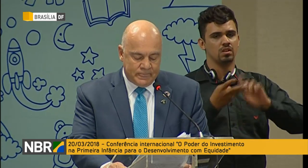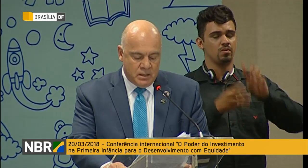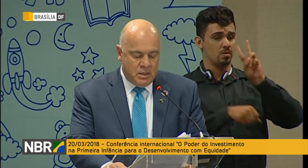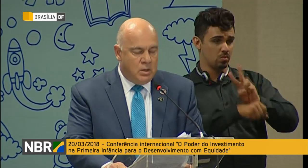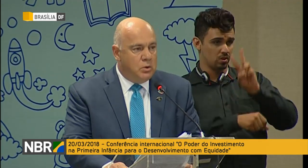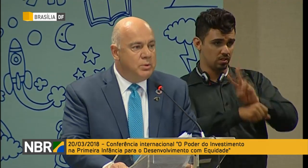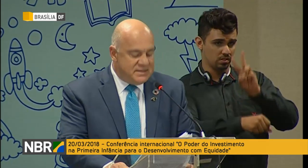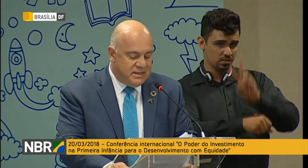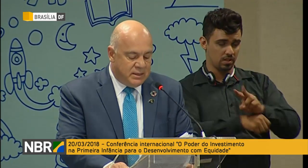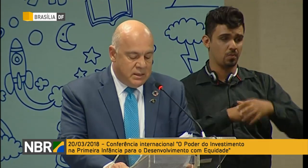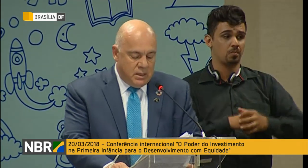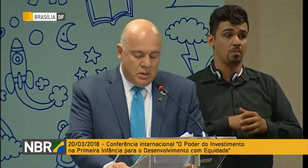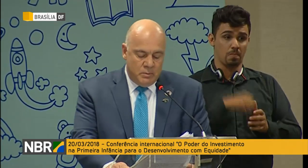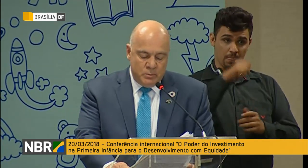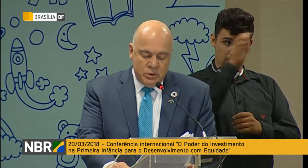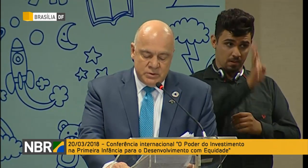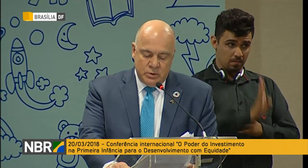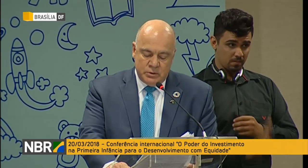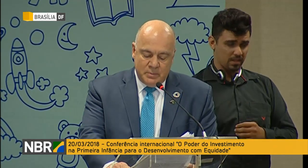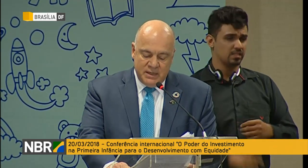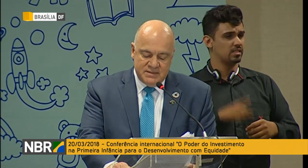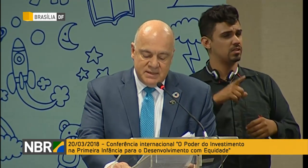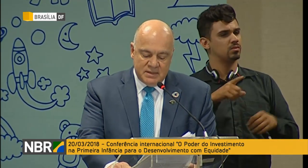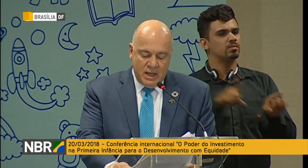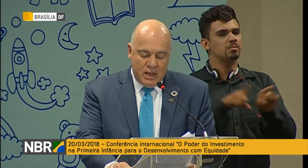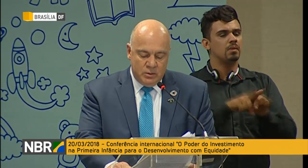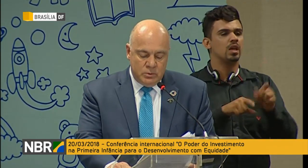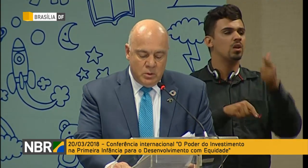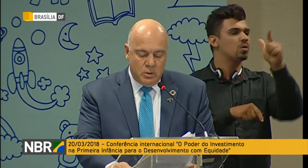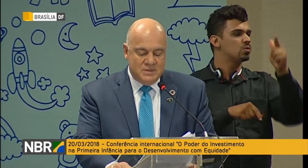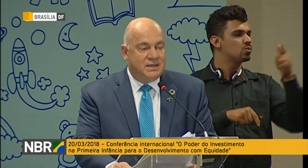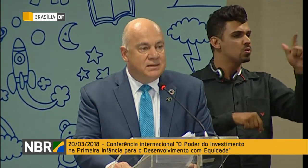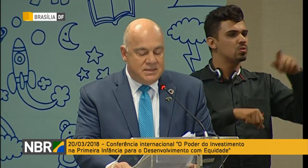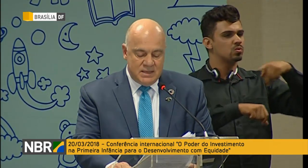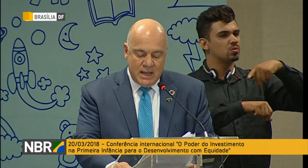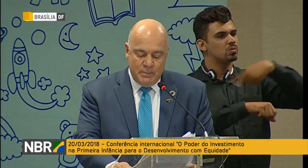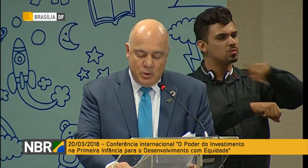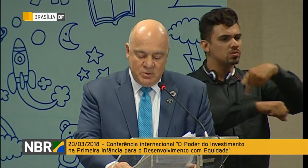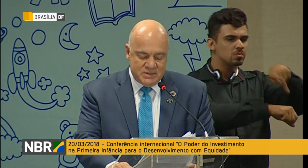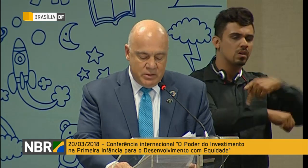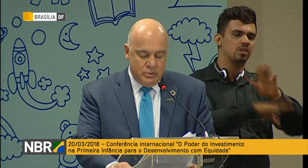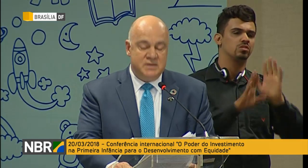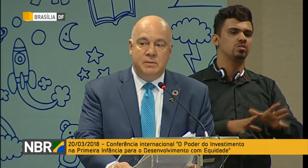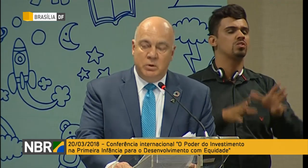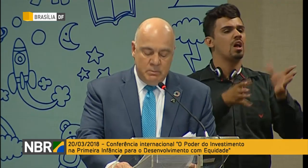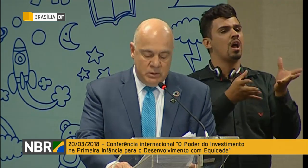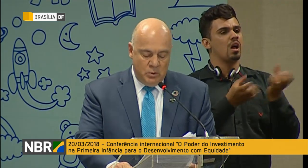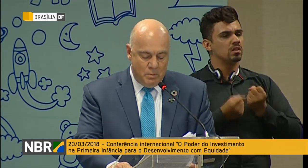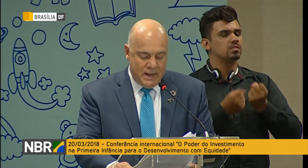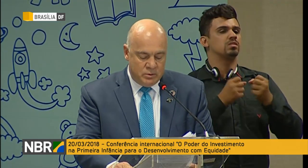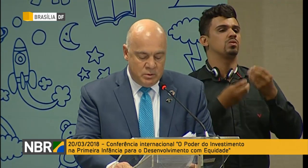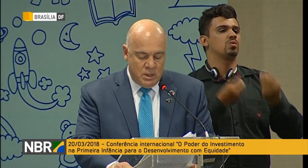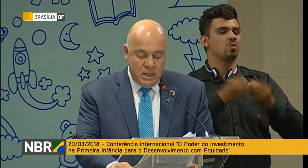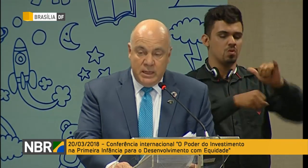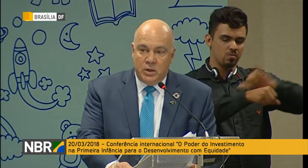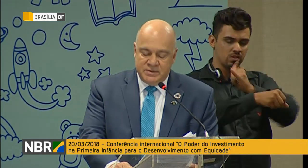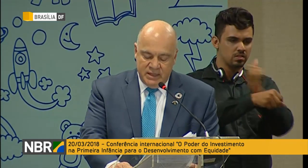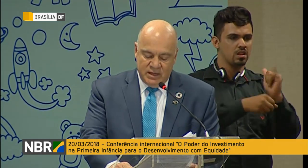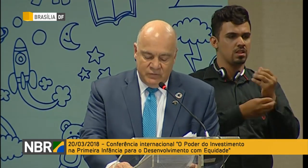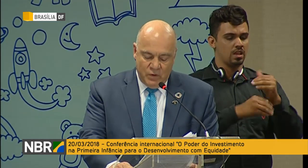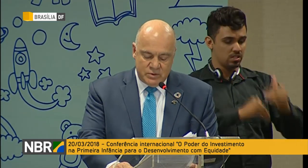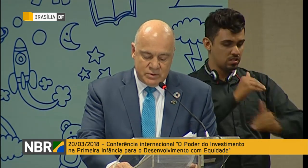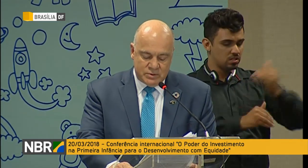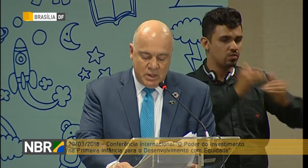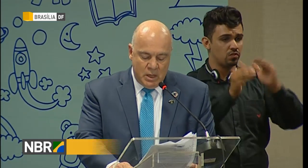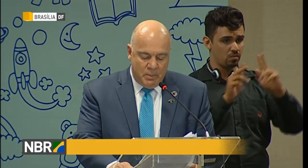proteção. O Brasil, como muitos outros países, adotou como estratégia a promoção do desenvolvimento humano e